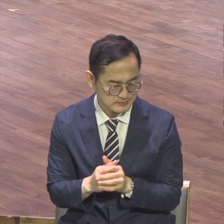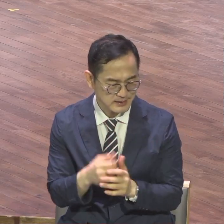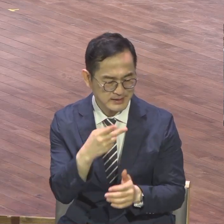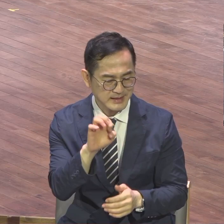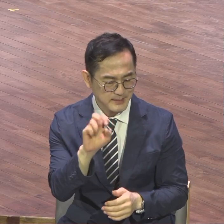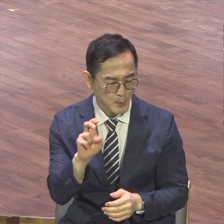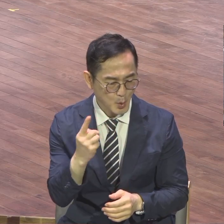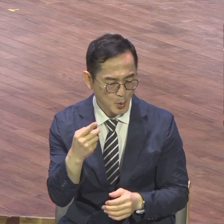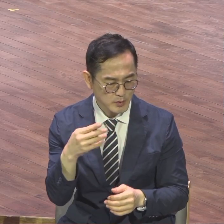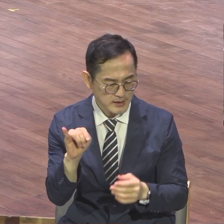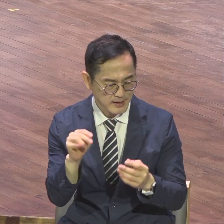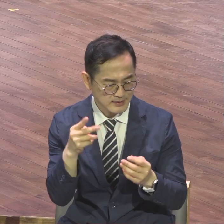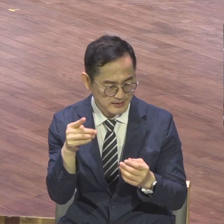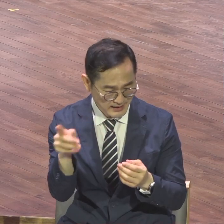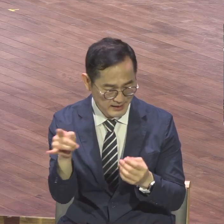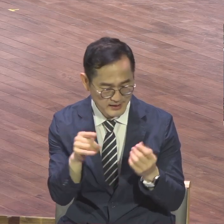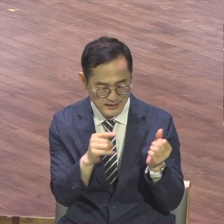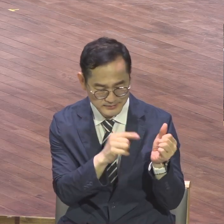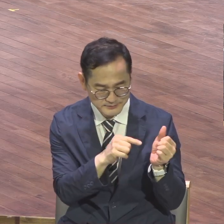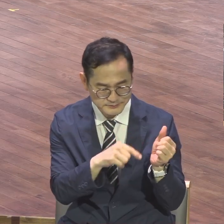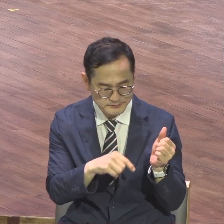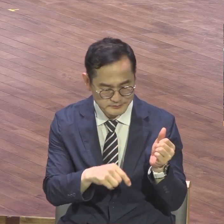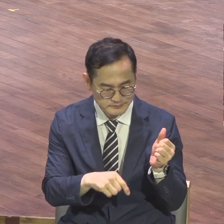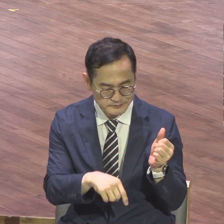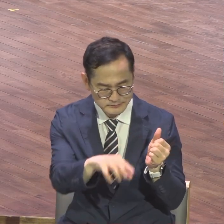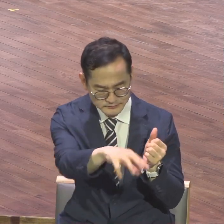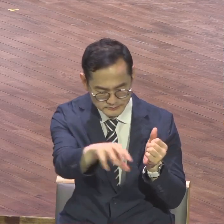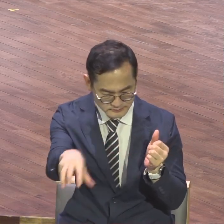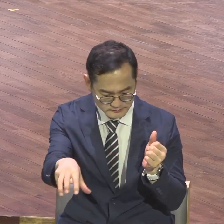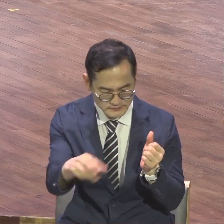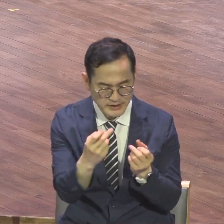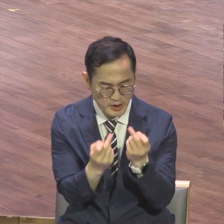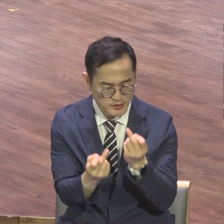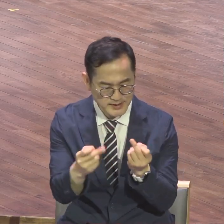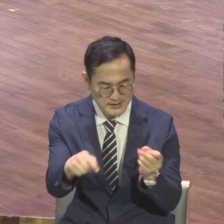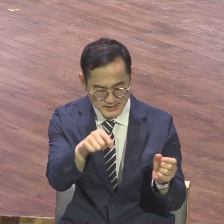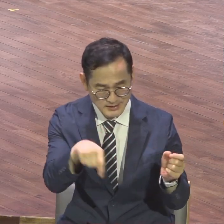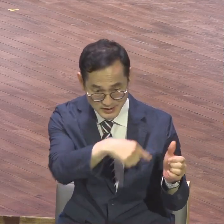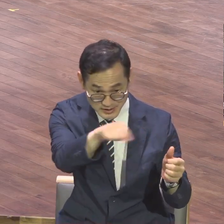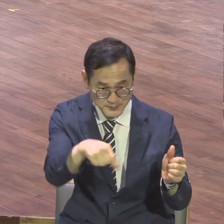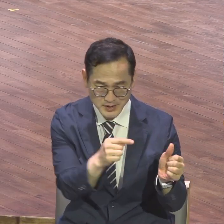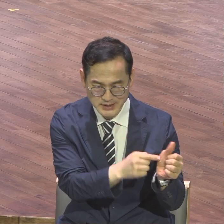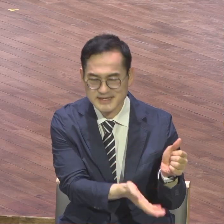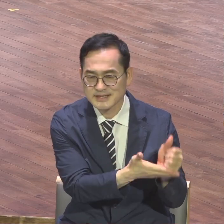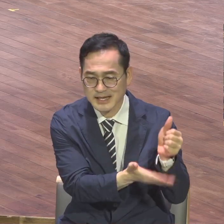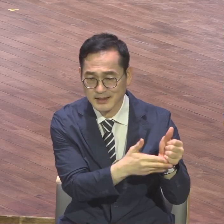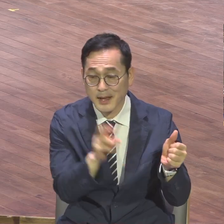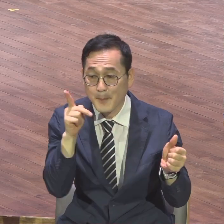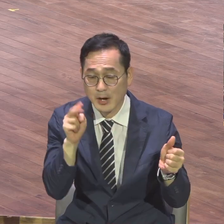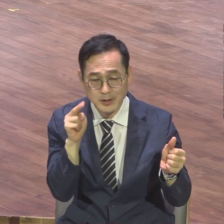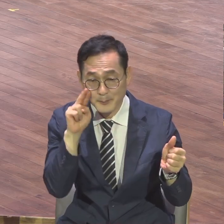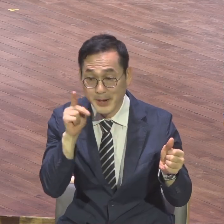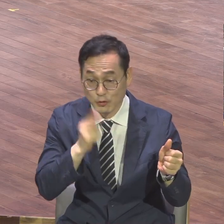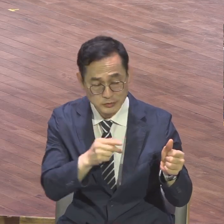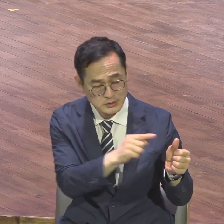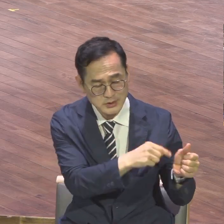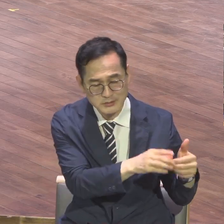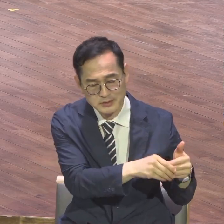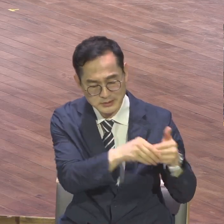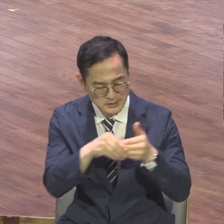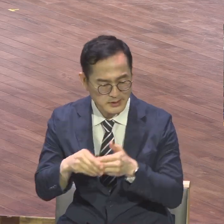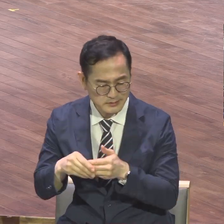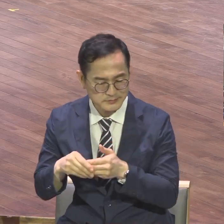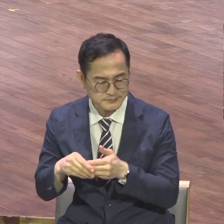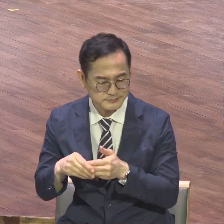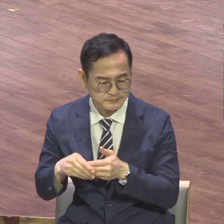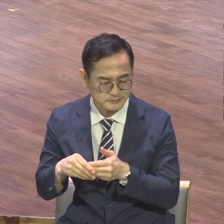디모데는 루스드라와 이고니온에 있는 형제들에게 칭찬받는 자니 바울이 그를 데리고 떠나고자 할세 그 지역에